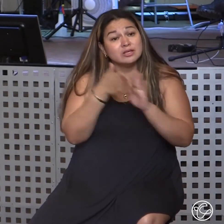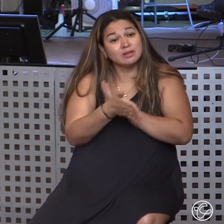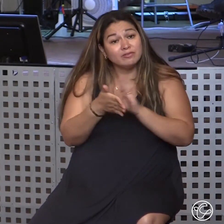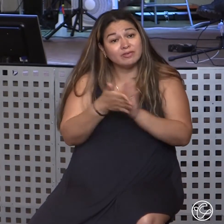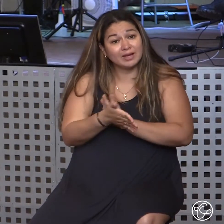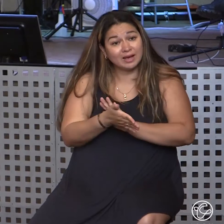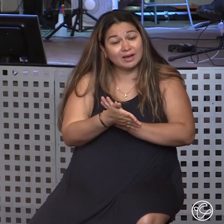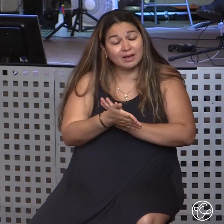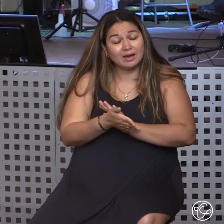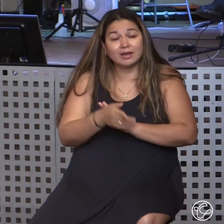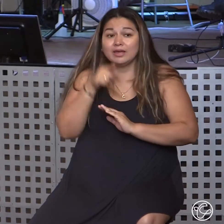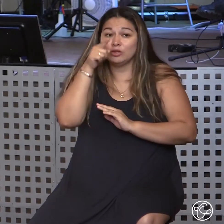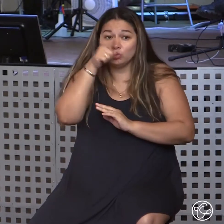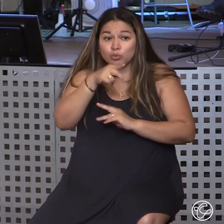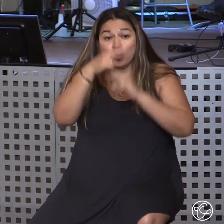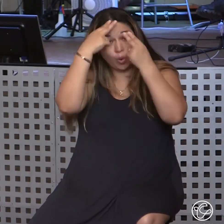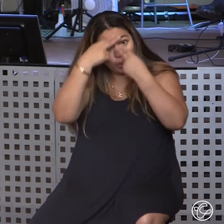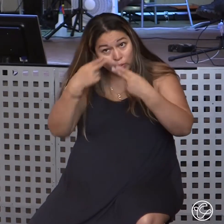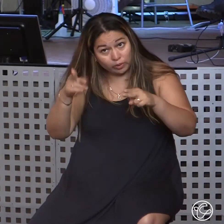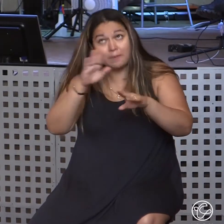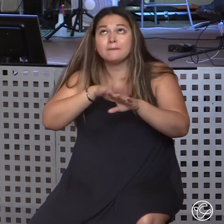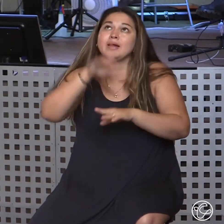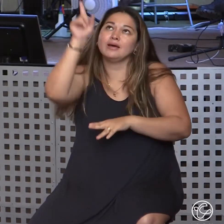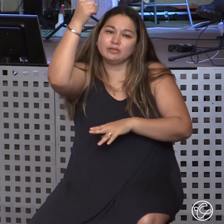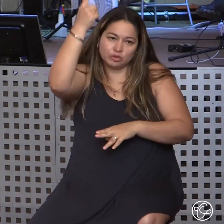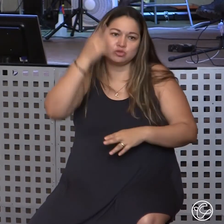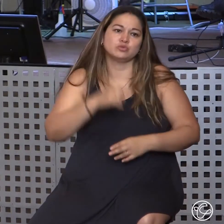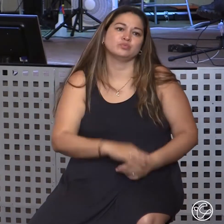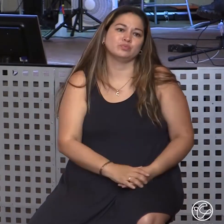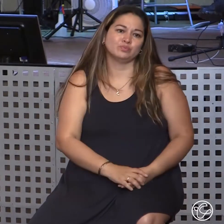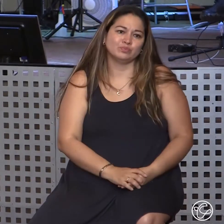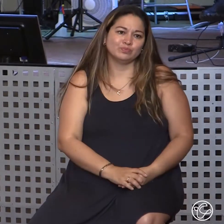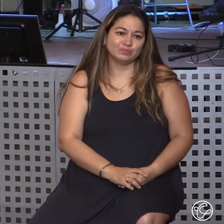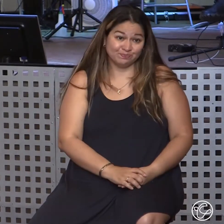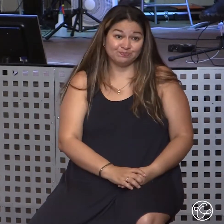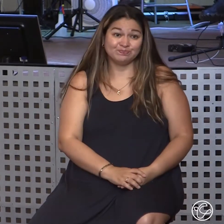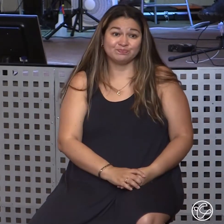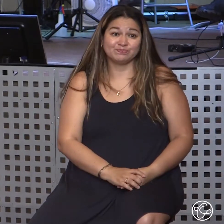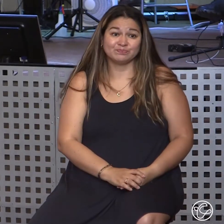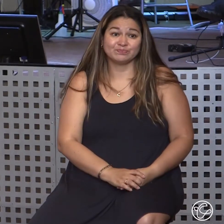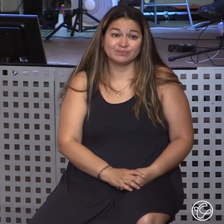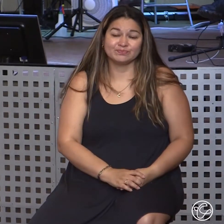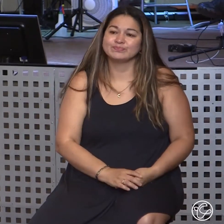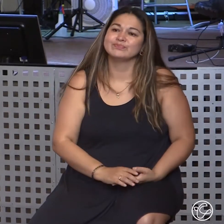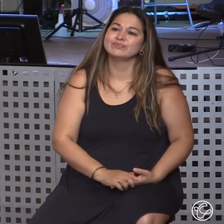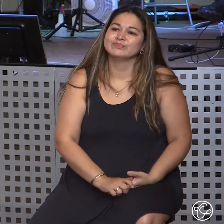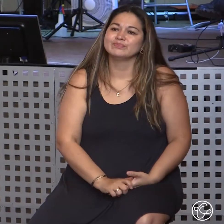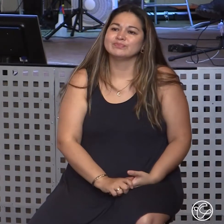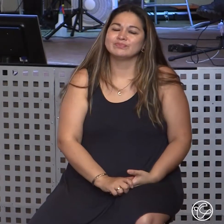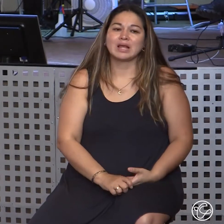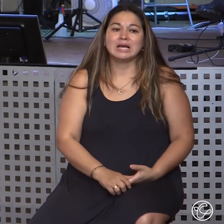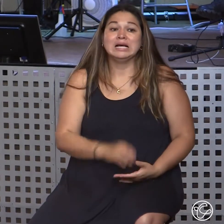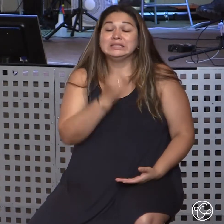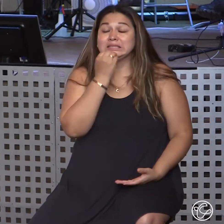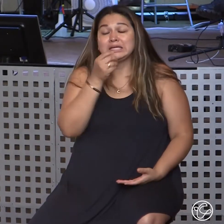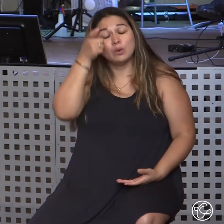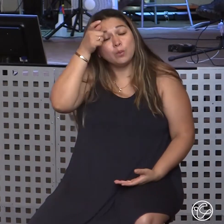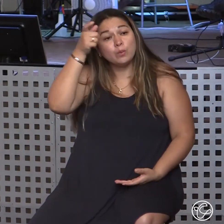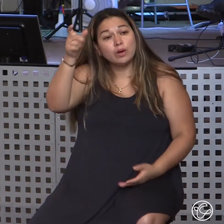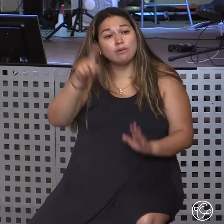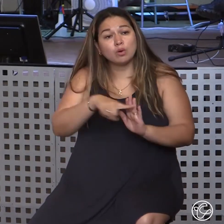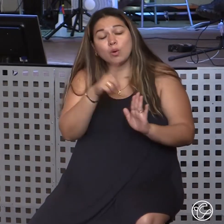qué pasa? No se sostiene. Pero cuando un pueblo aprende a